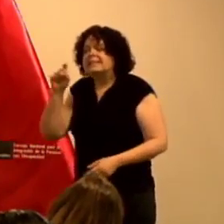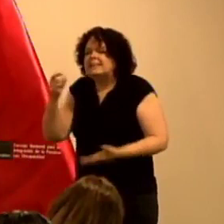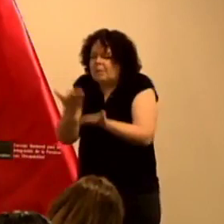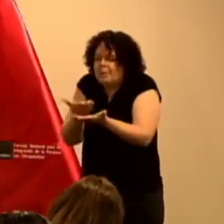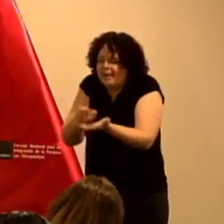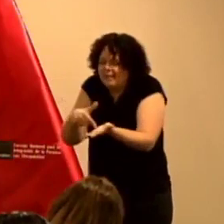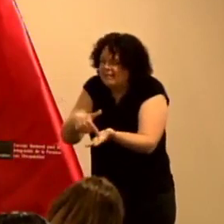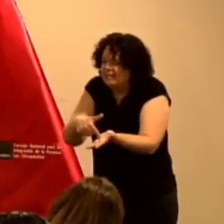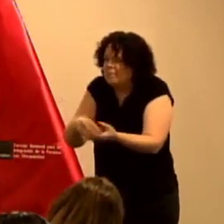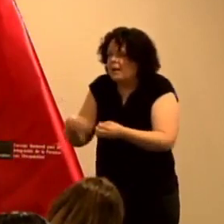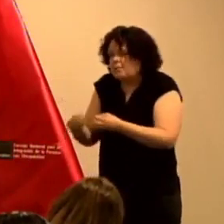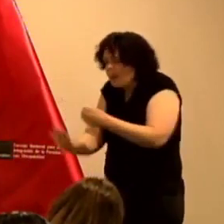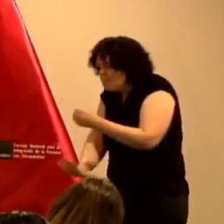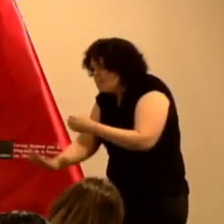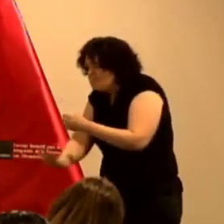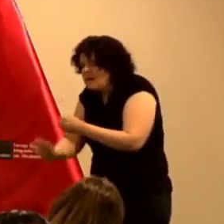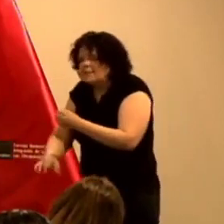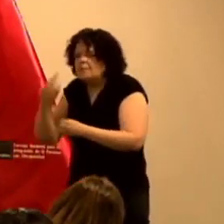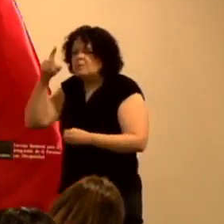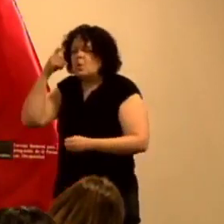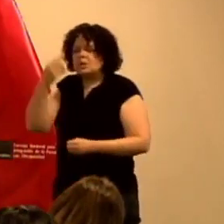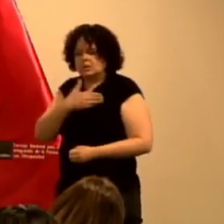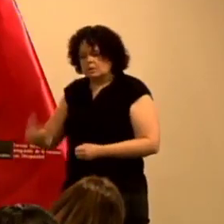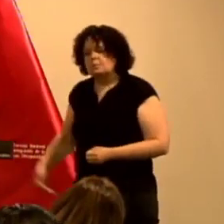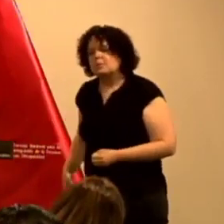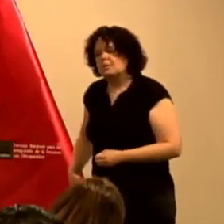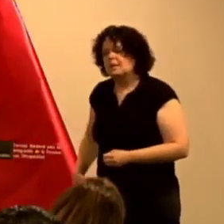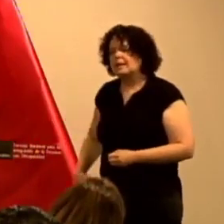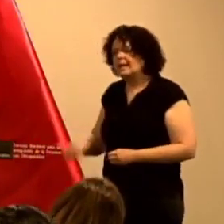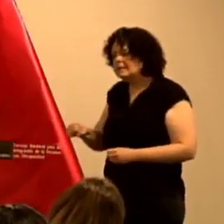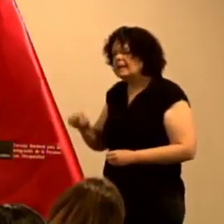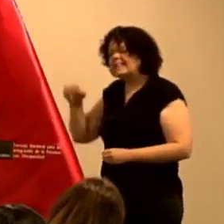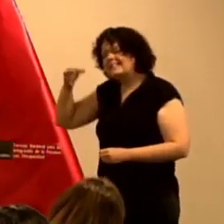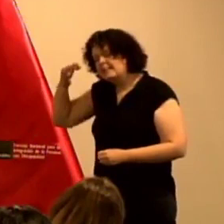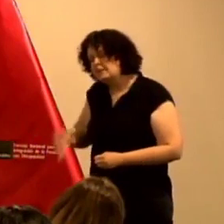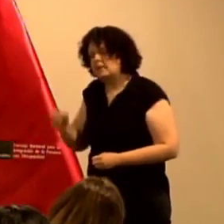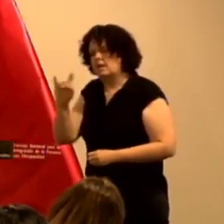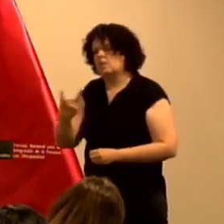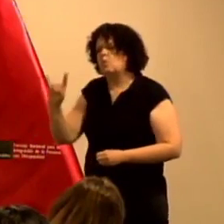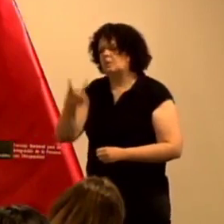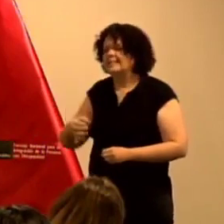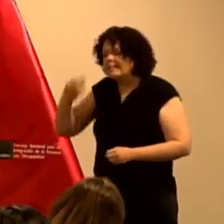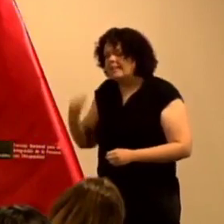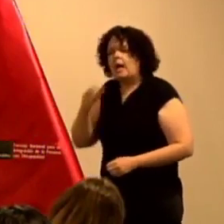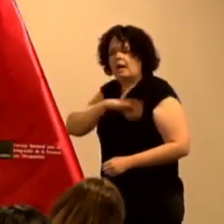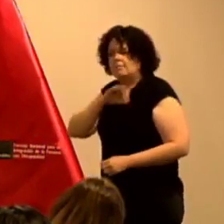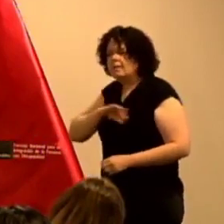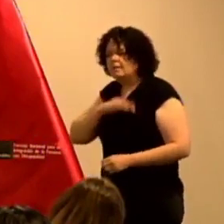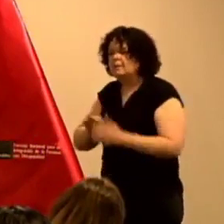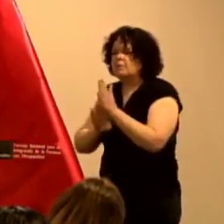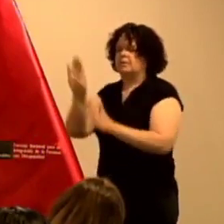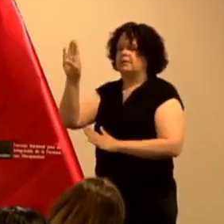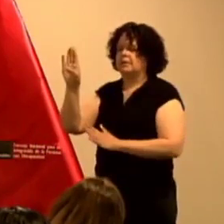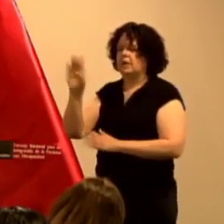poder fundamentar y realizar políticas públicas adecuadas. Y cuando hablo de políticas públicas, no solamente me refiero a